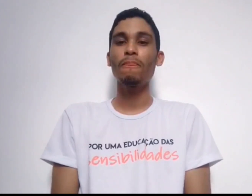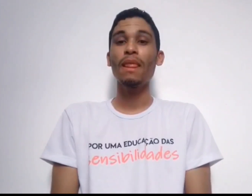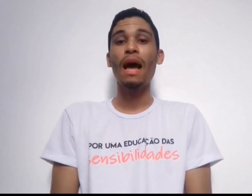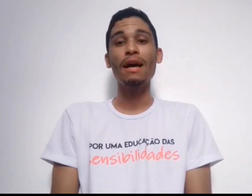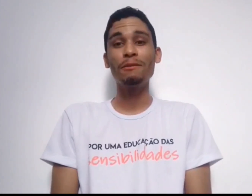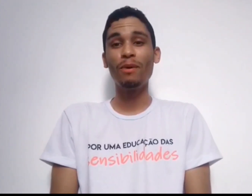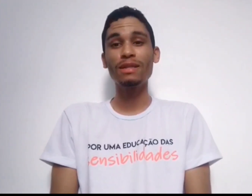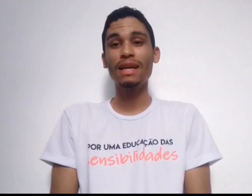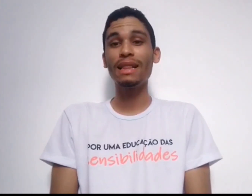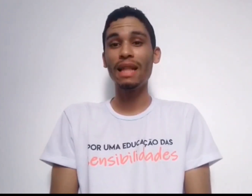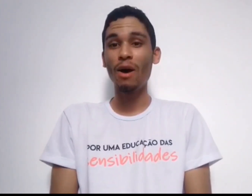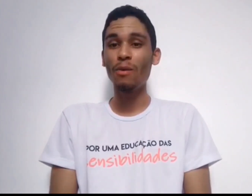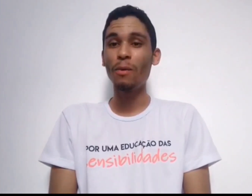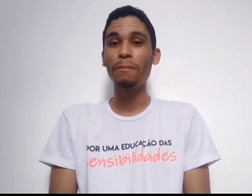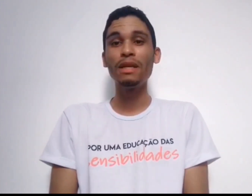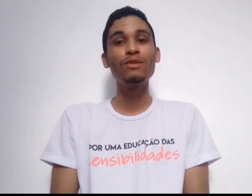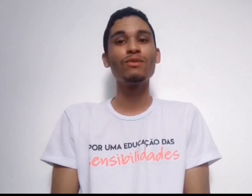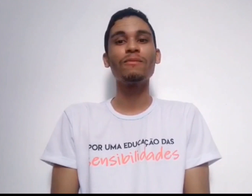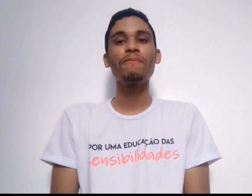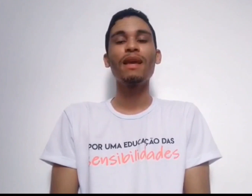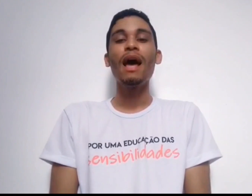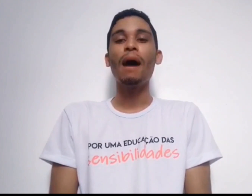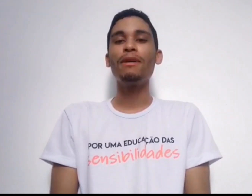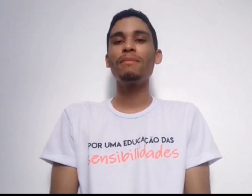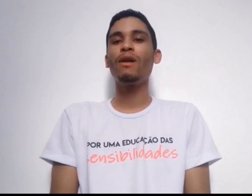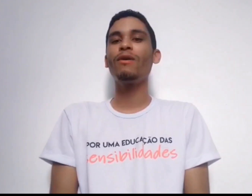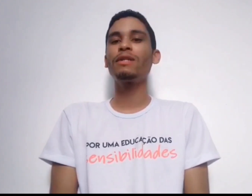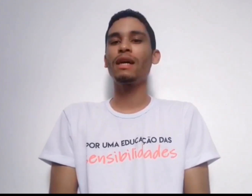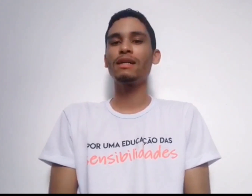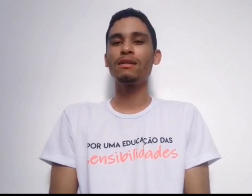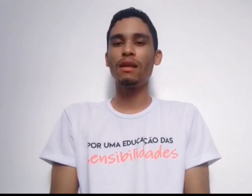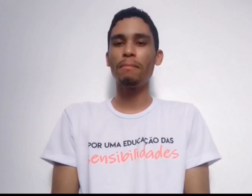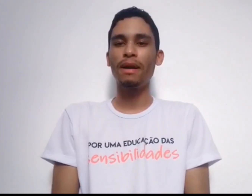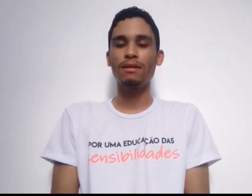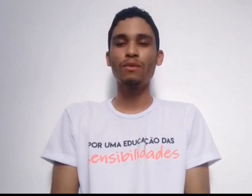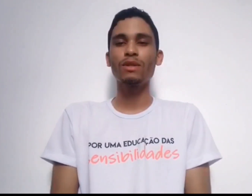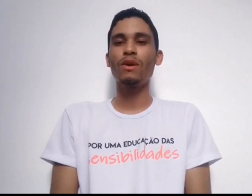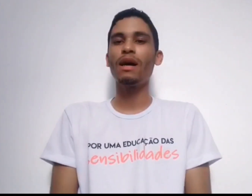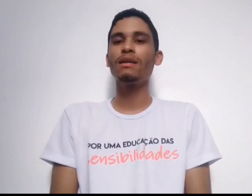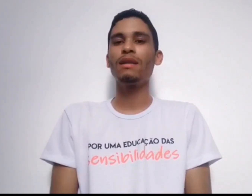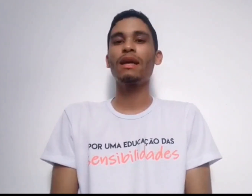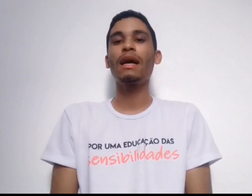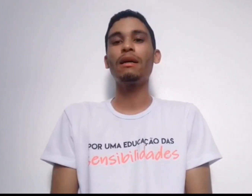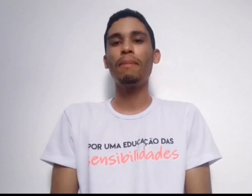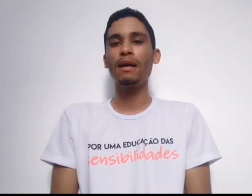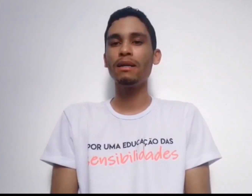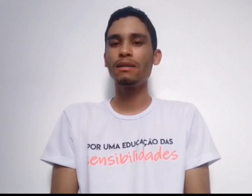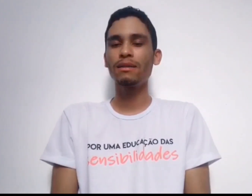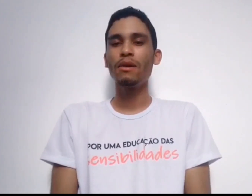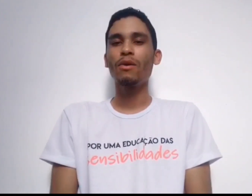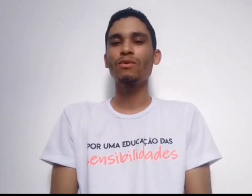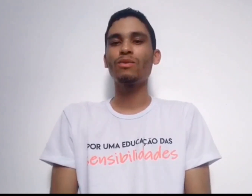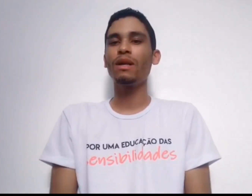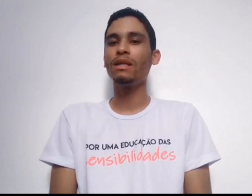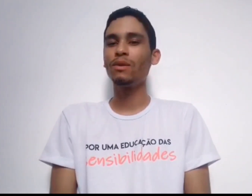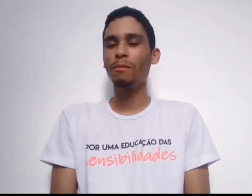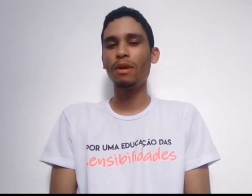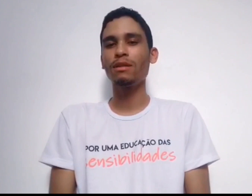A resposta é não, é um mito. A mesma lógica que a gente tem para as línguas orais, né? Cada país com sua língua, por exemplo,